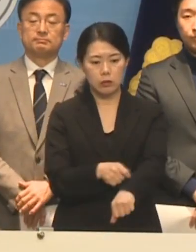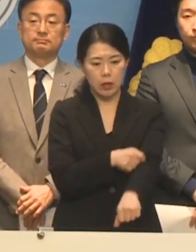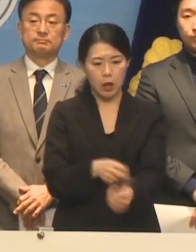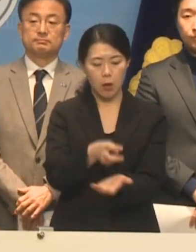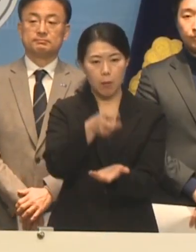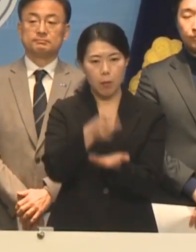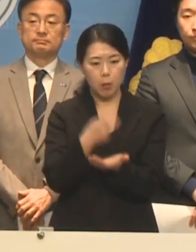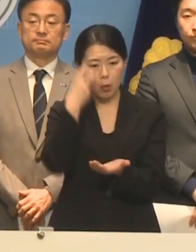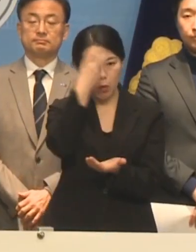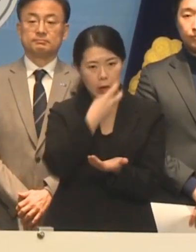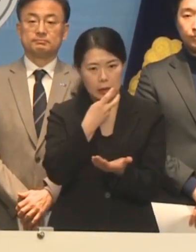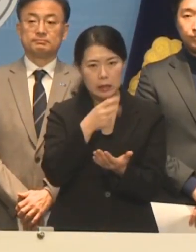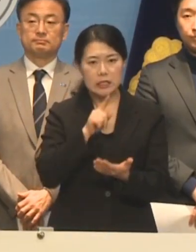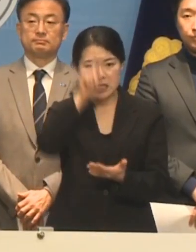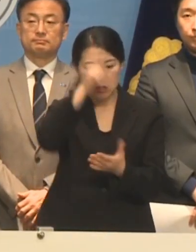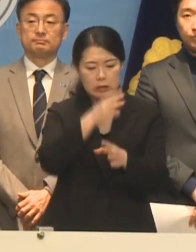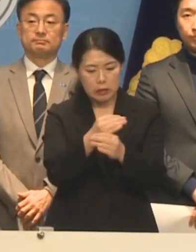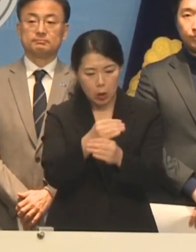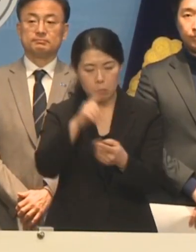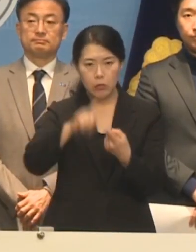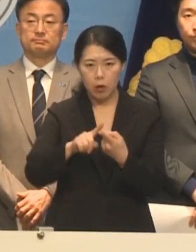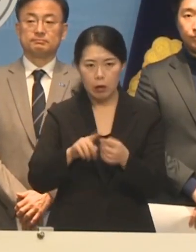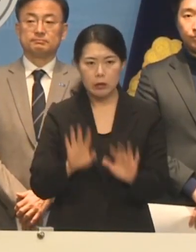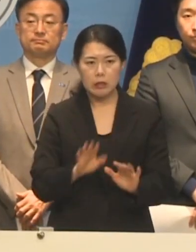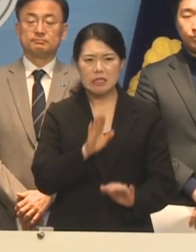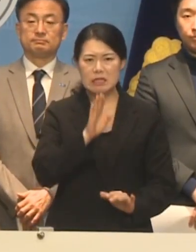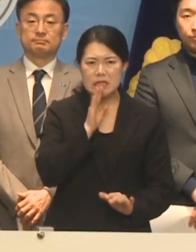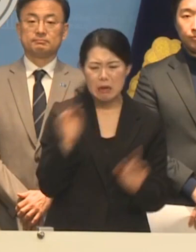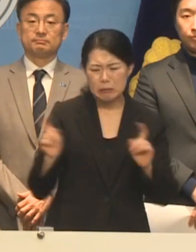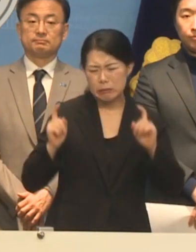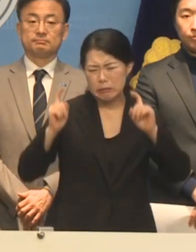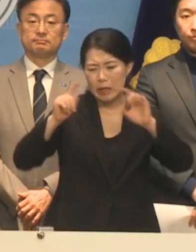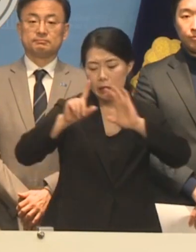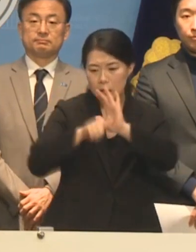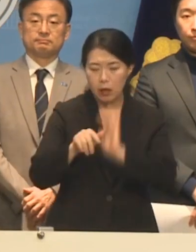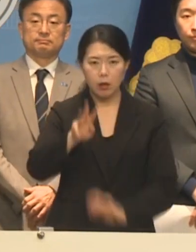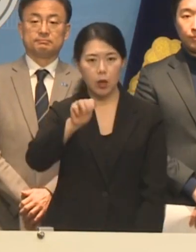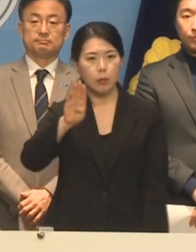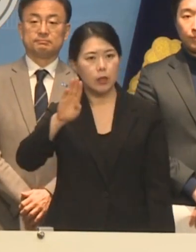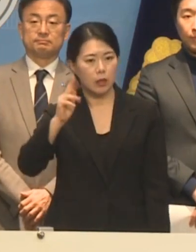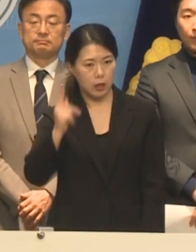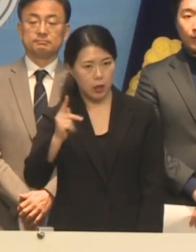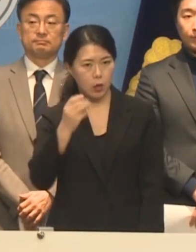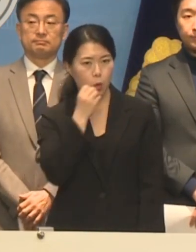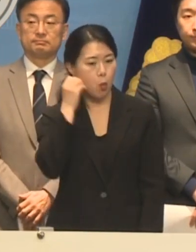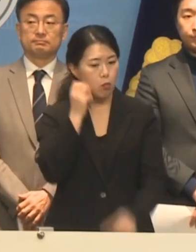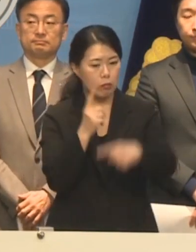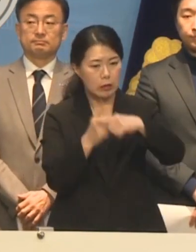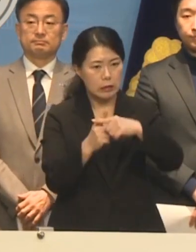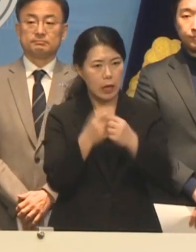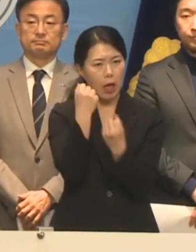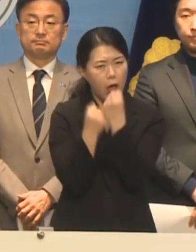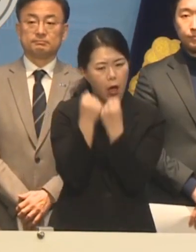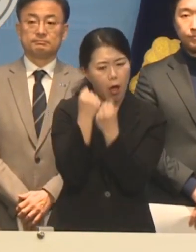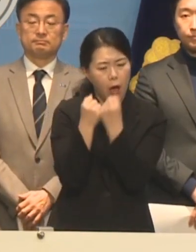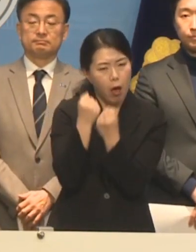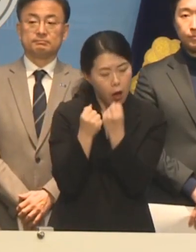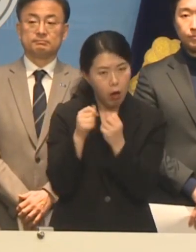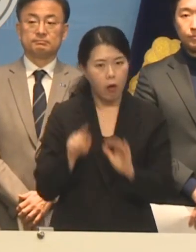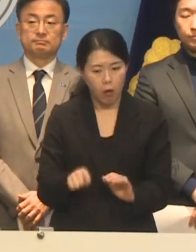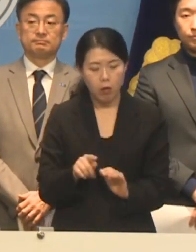법정관리 신청 시점을 둘러싼 진실 공방에서 MBK와 홈플러스의 해명은 이제